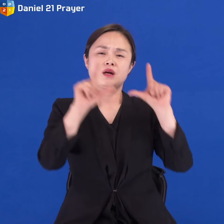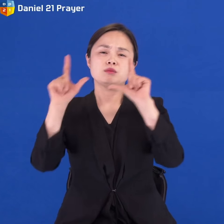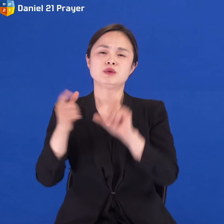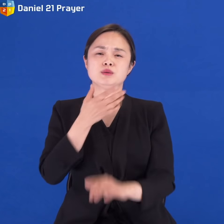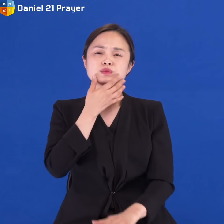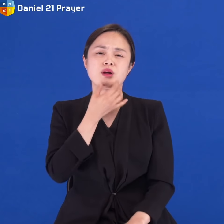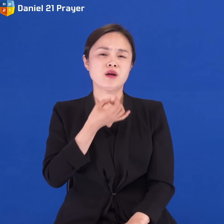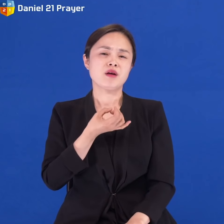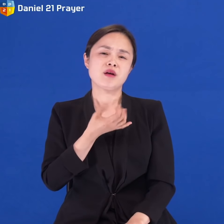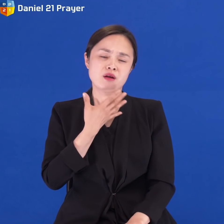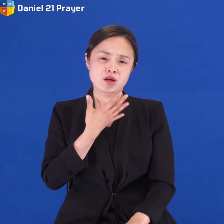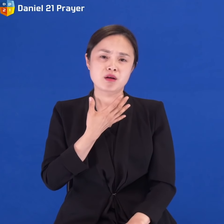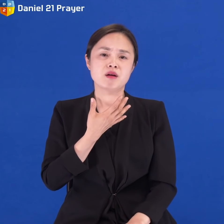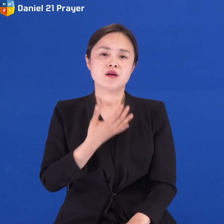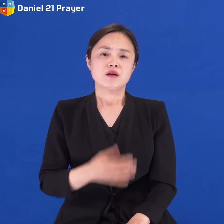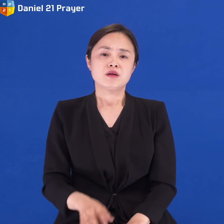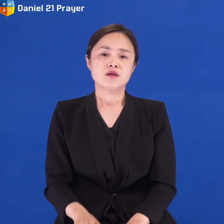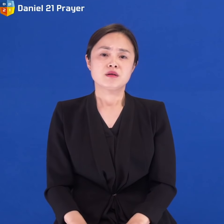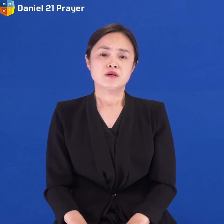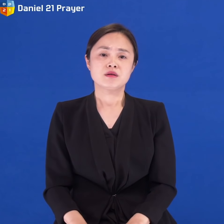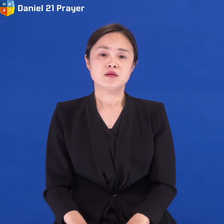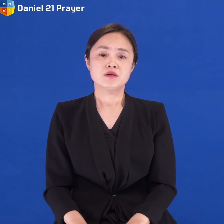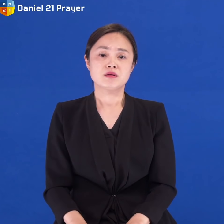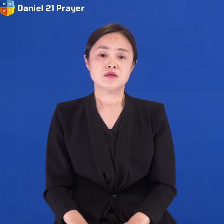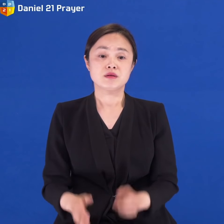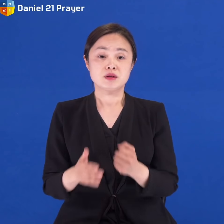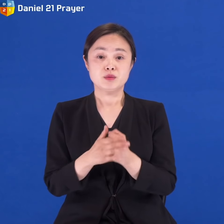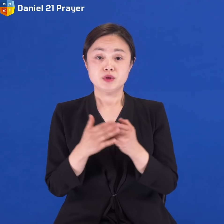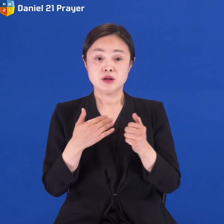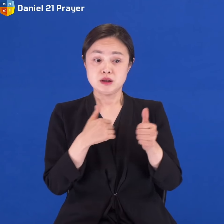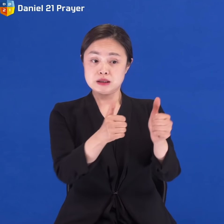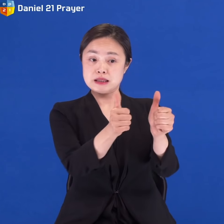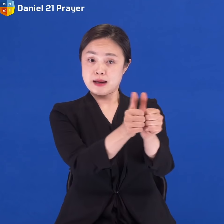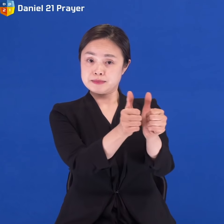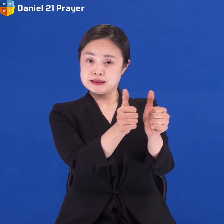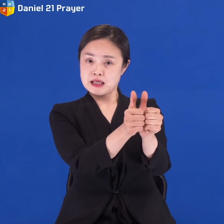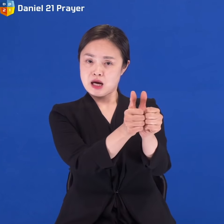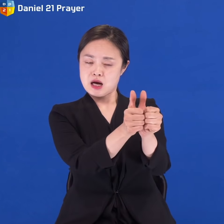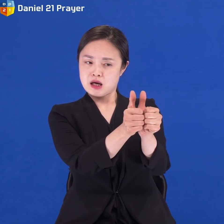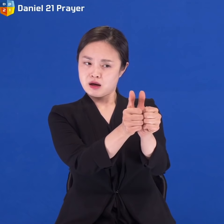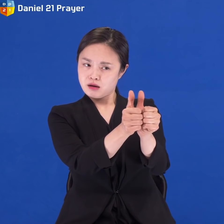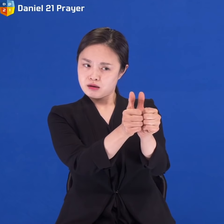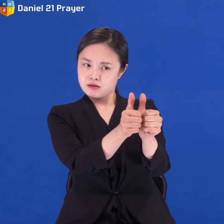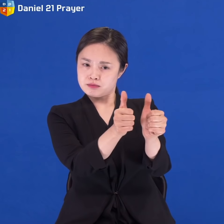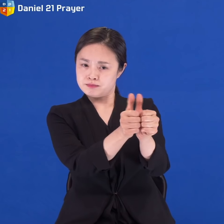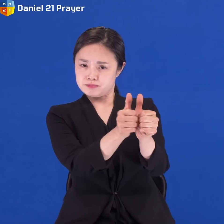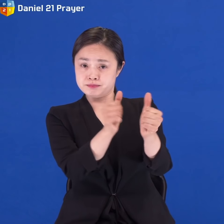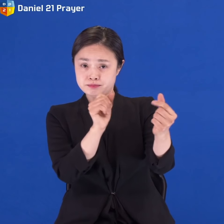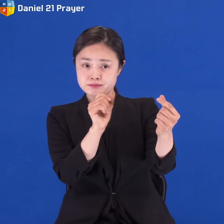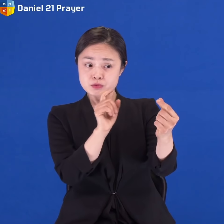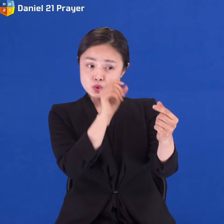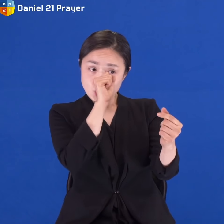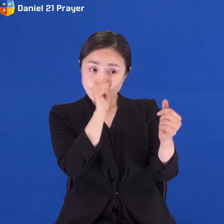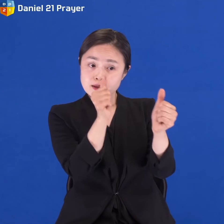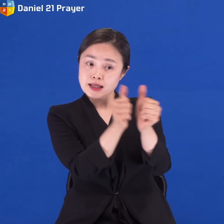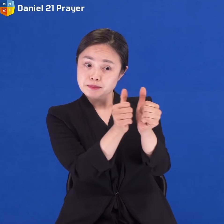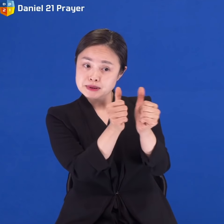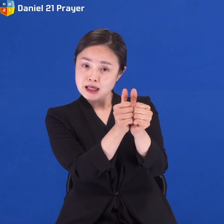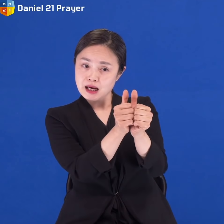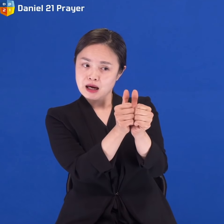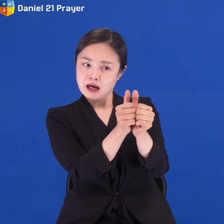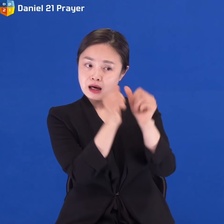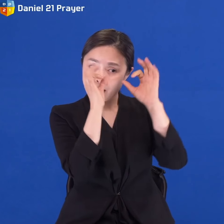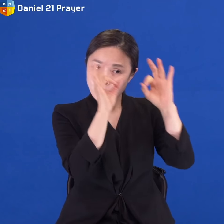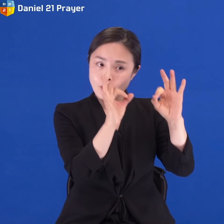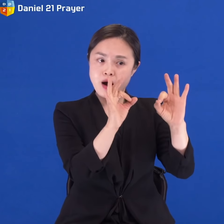그래서 남자들과의 교제를 비정상적으로만 하게 됐습니다. 어떤 여자도 쳐다보지 않을 것 같은